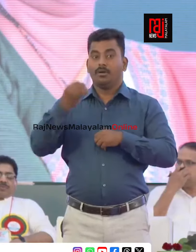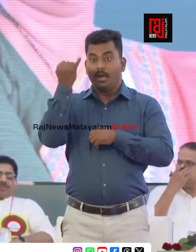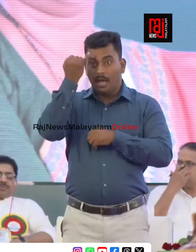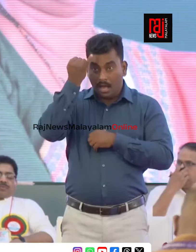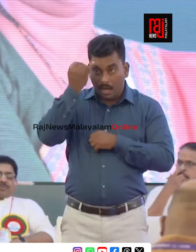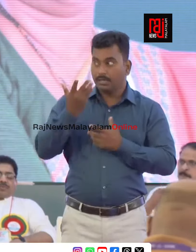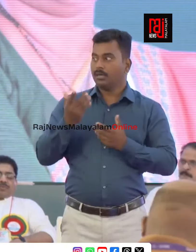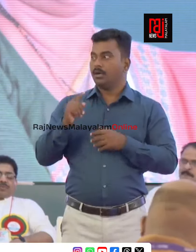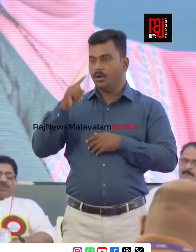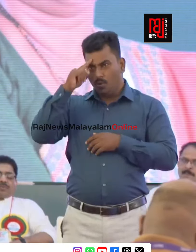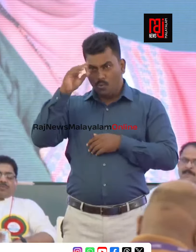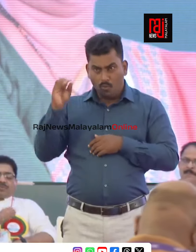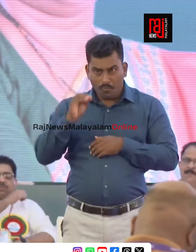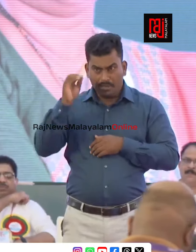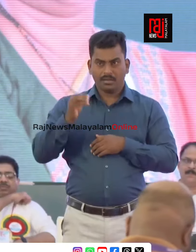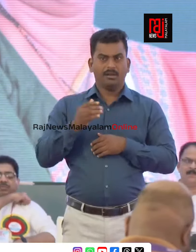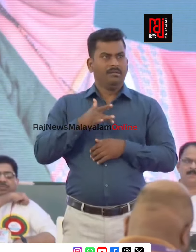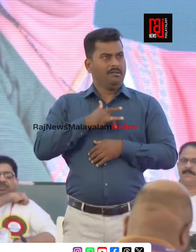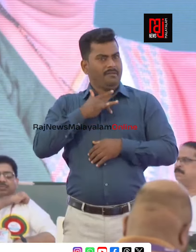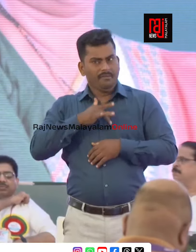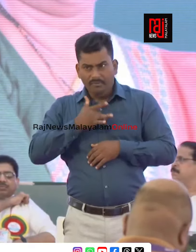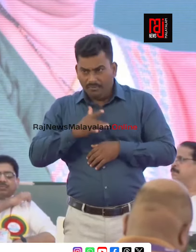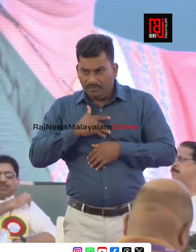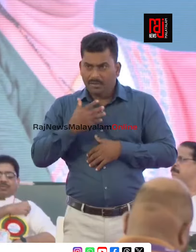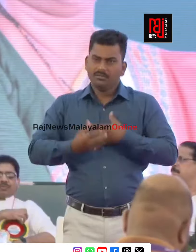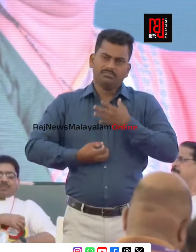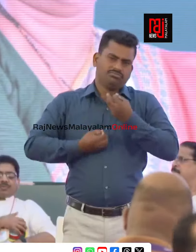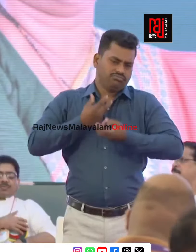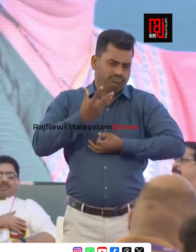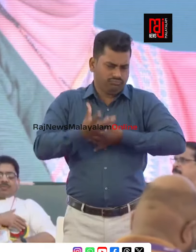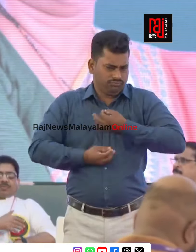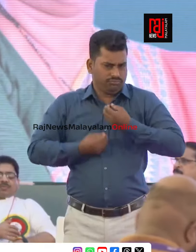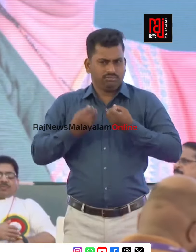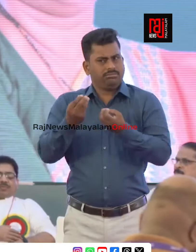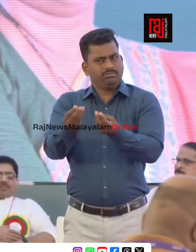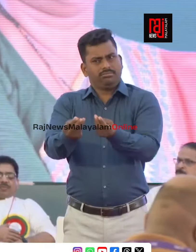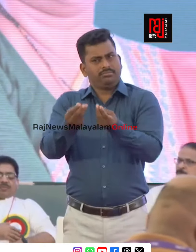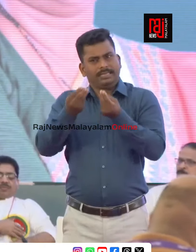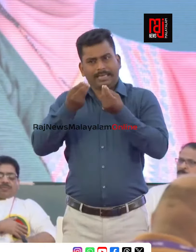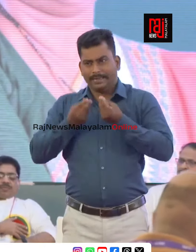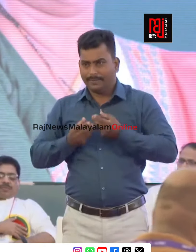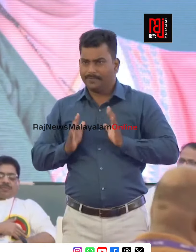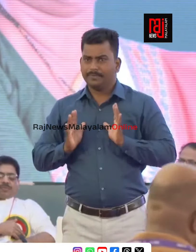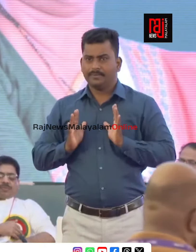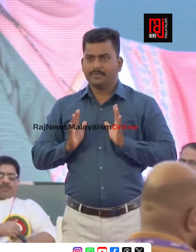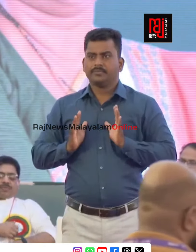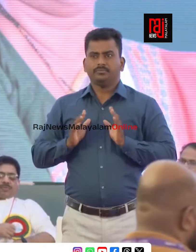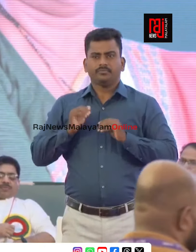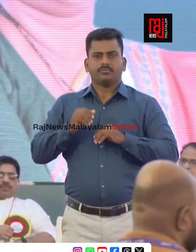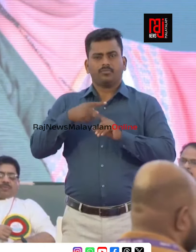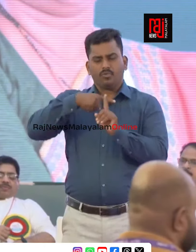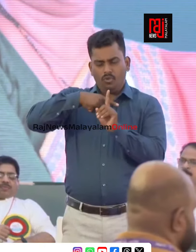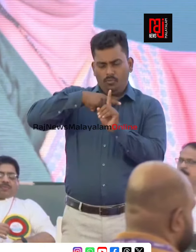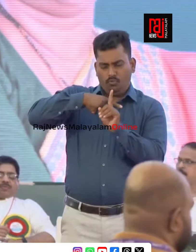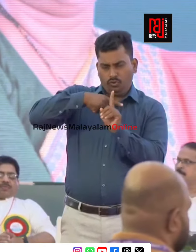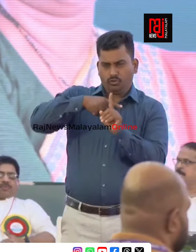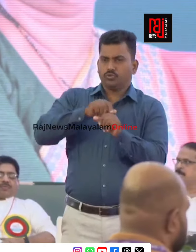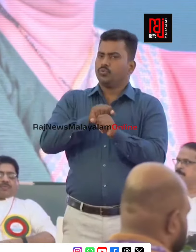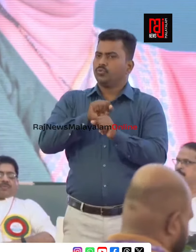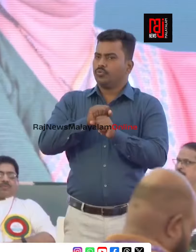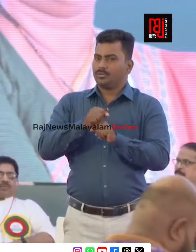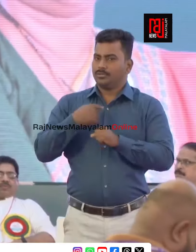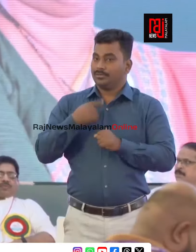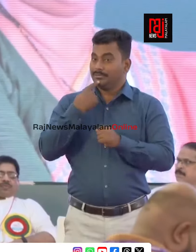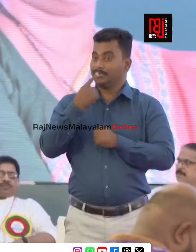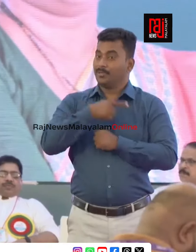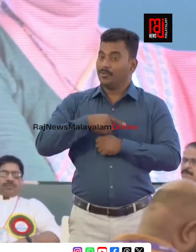അഭിപ്രായങ്ങളും നിർദ്ദേശങ്ങളും നല്ല നിലക്ക് ഉയർന്നു വരണം എന്ന് മാത്രം